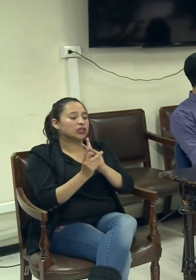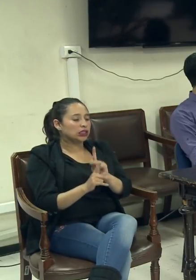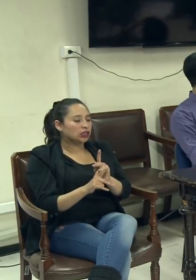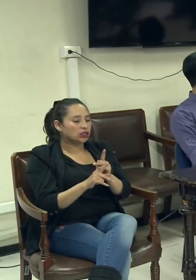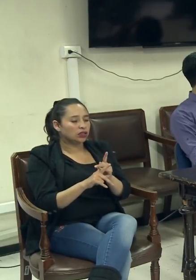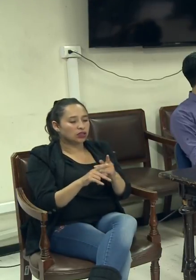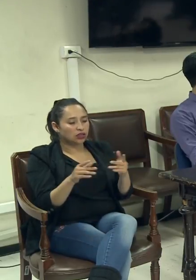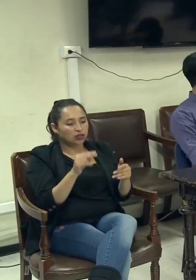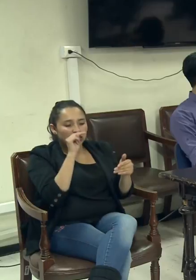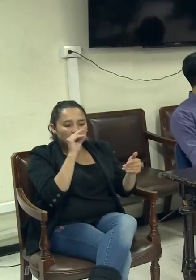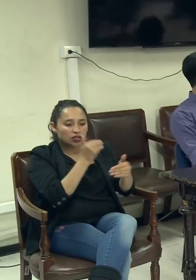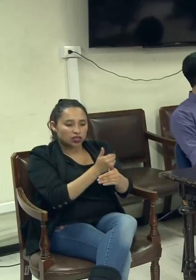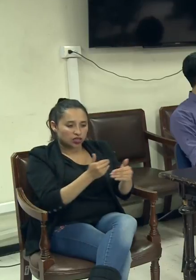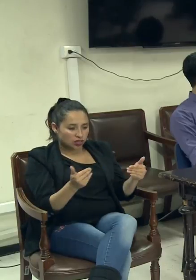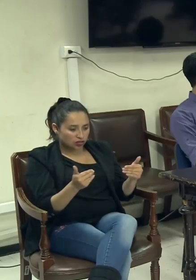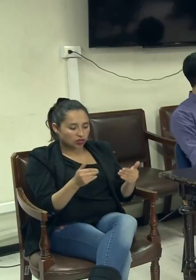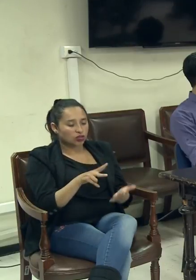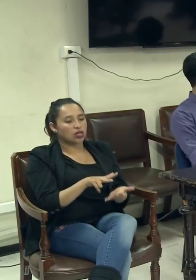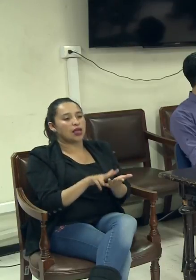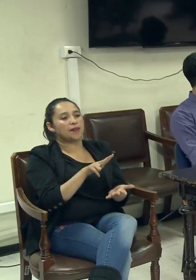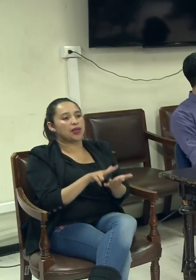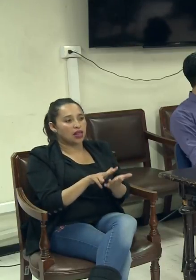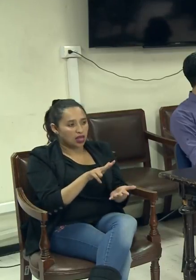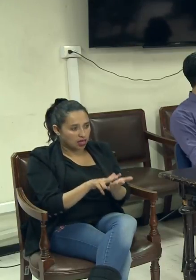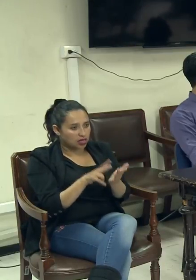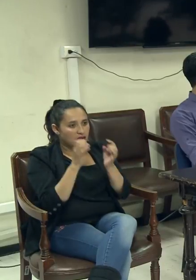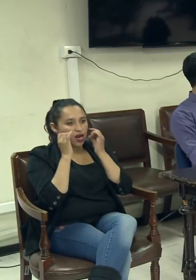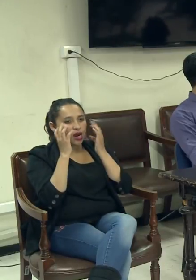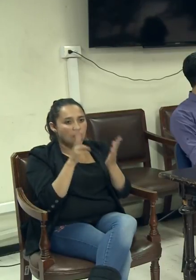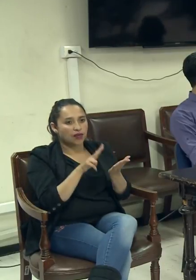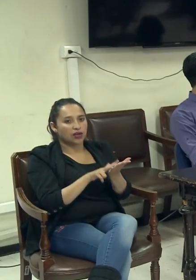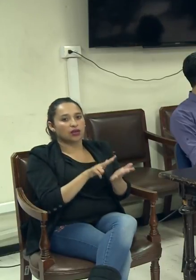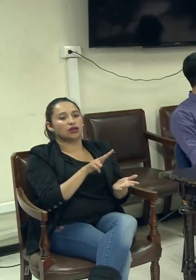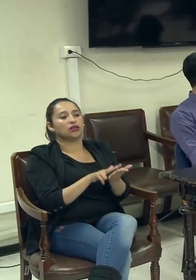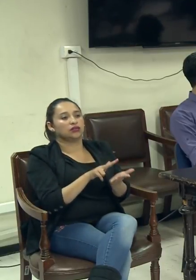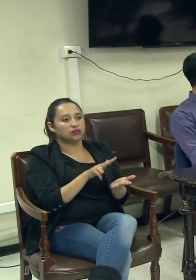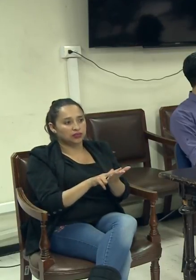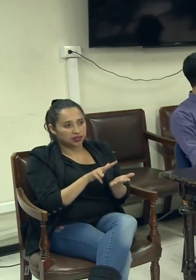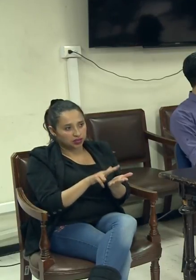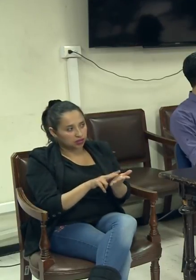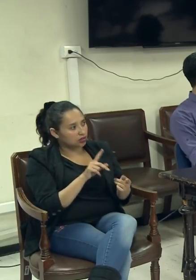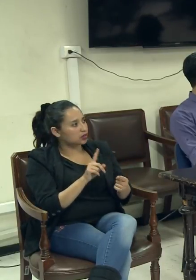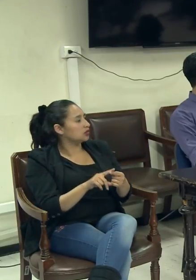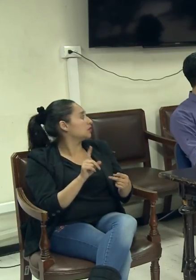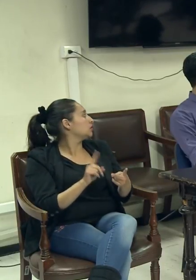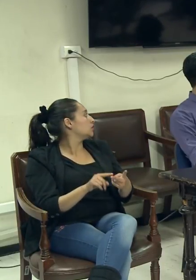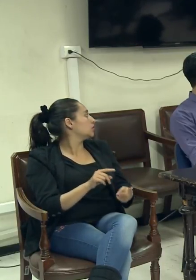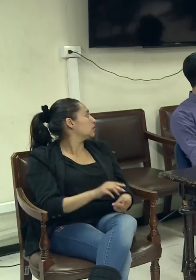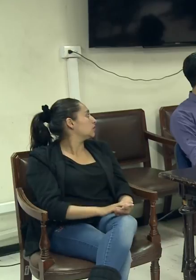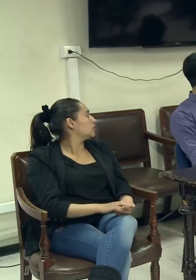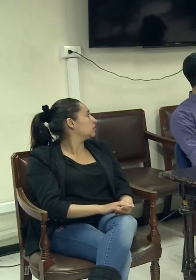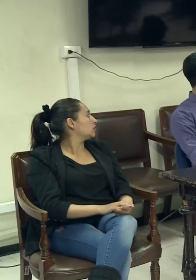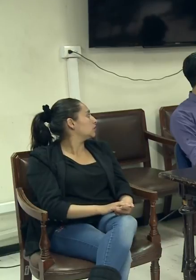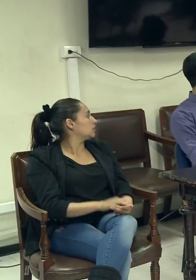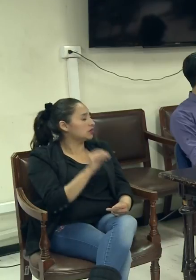de niños con epilepsia, con graves ataques de epilepsia y tres niños